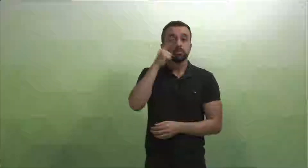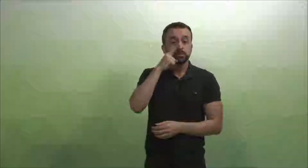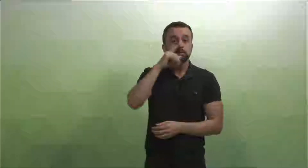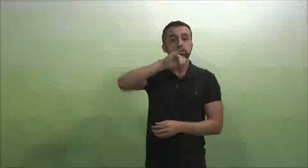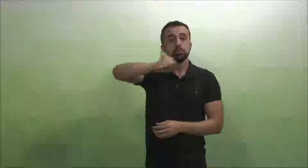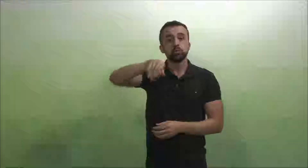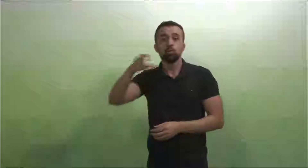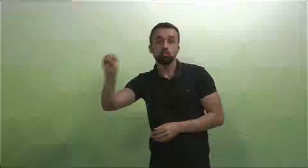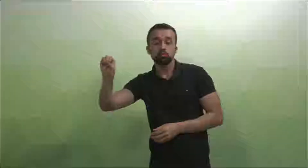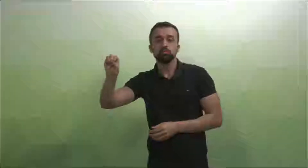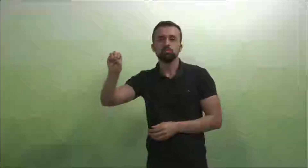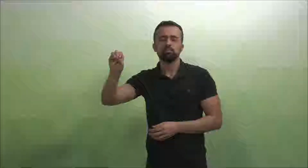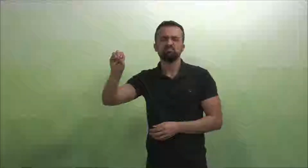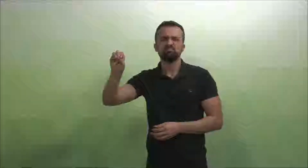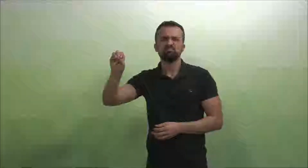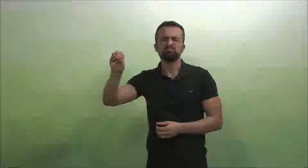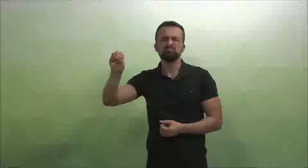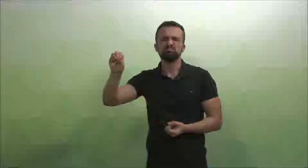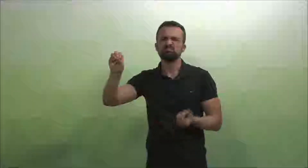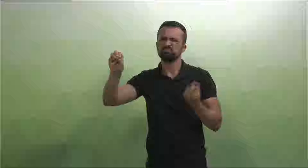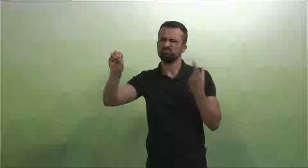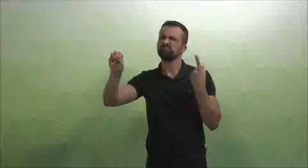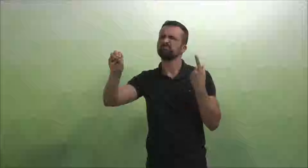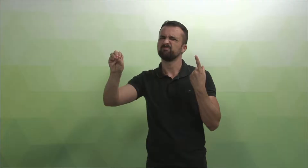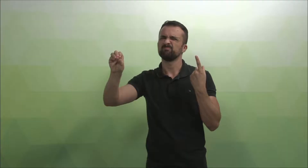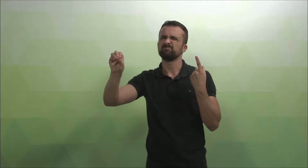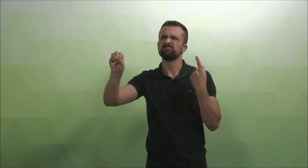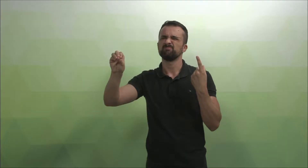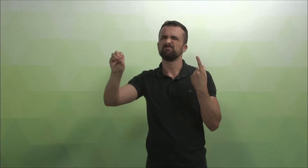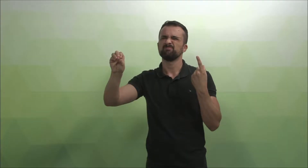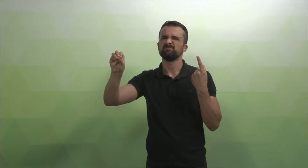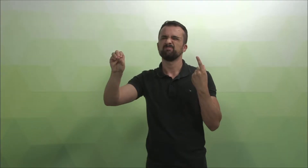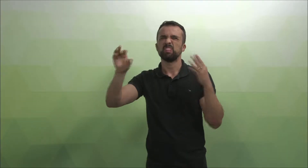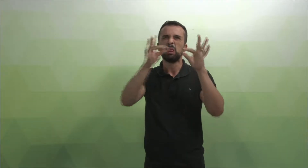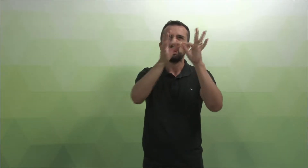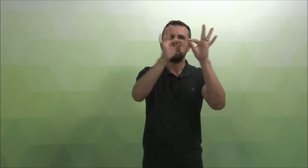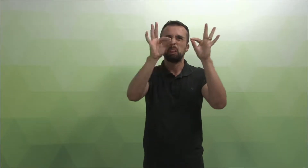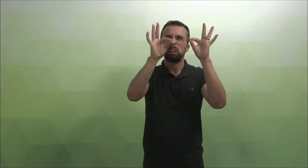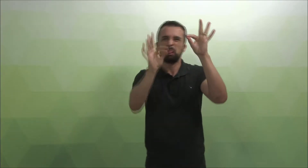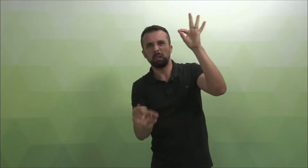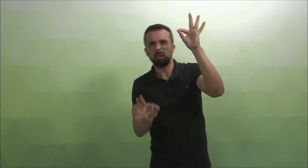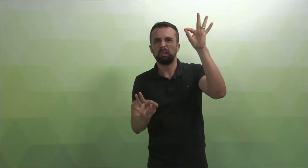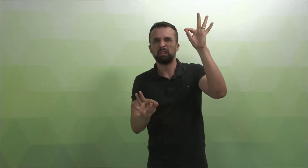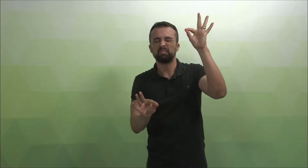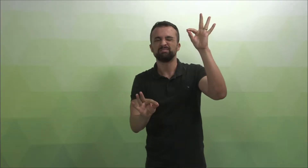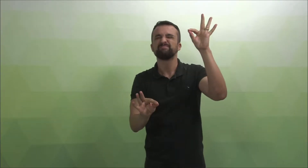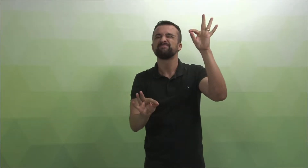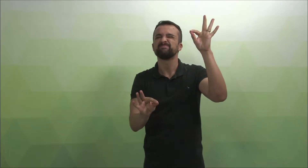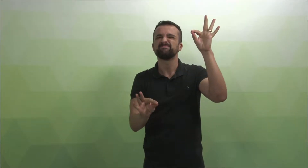Então, a sentença comer biscoito João parece